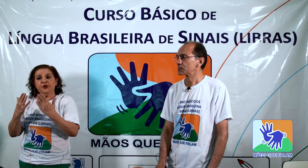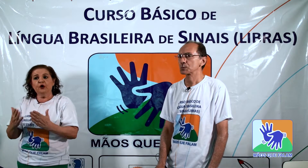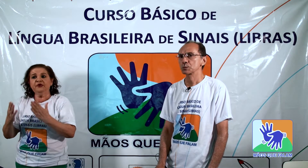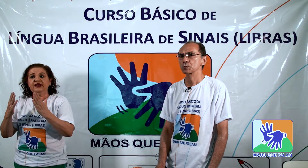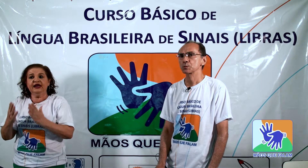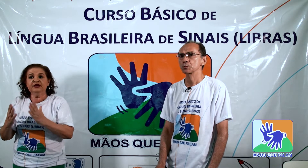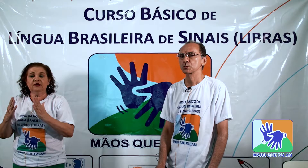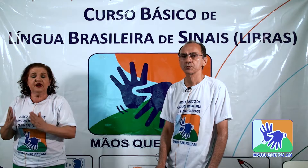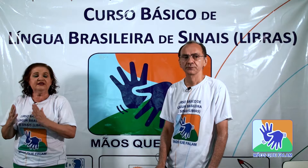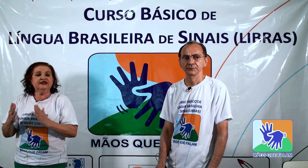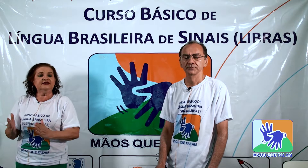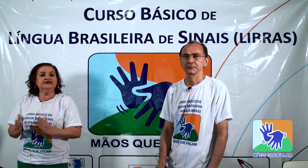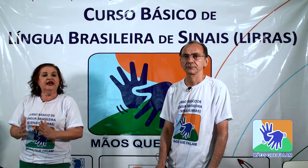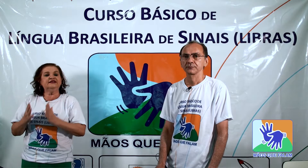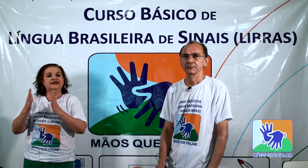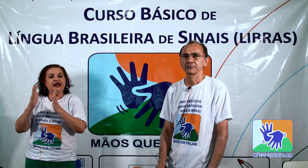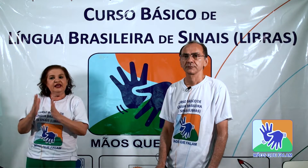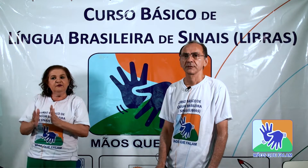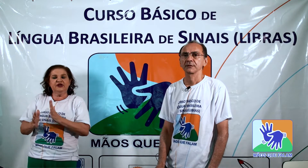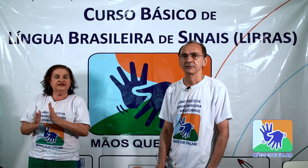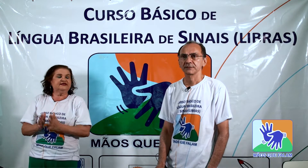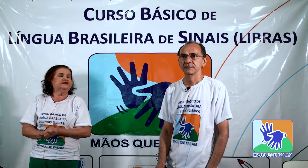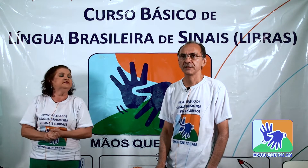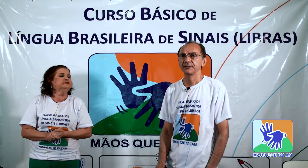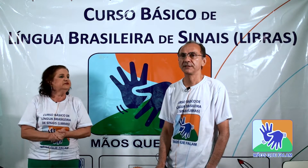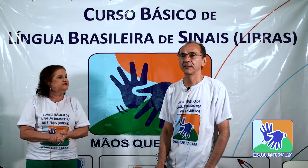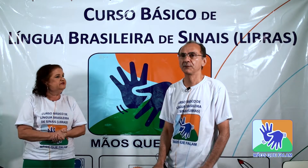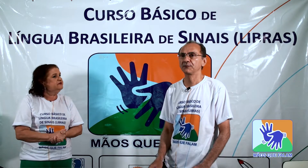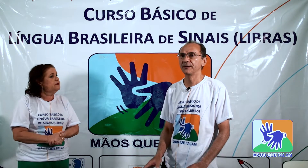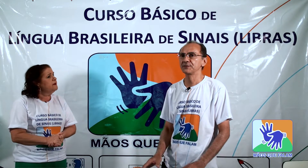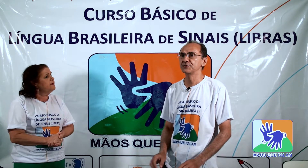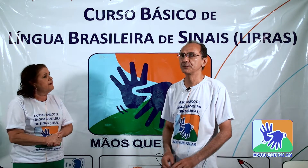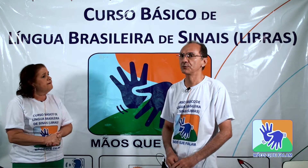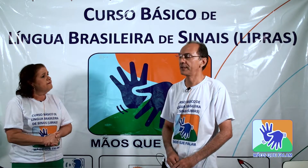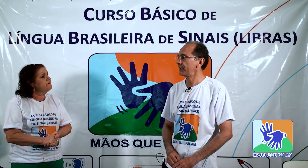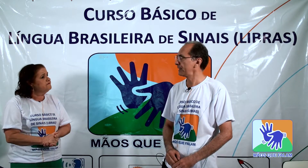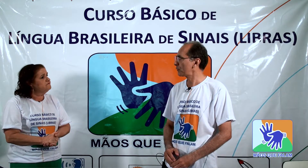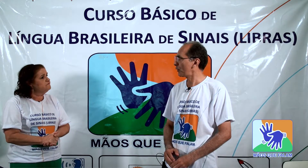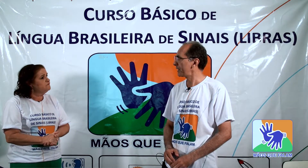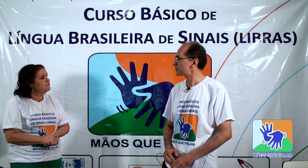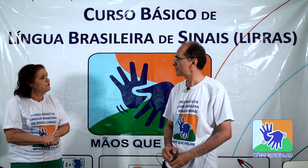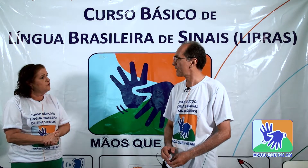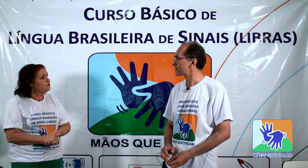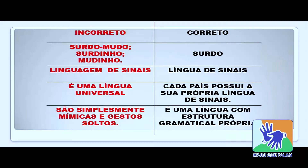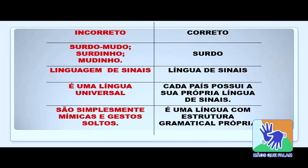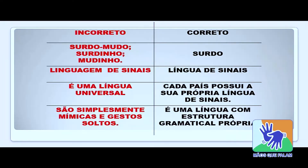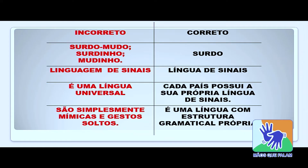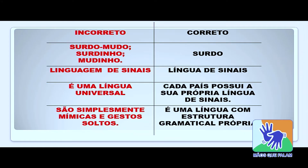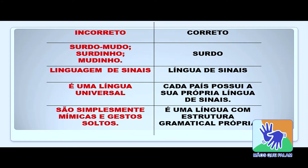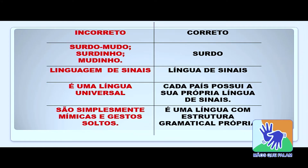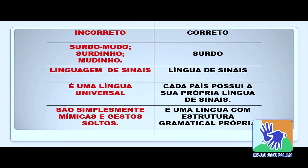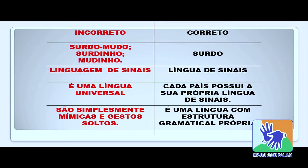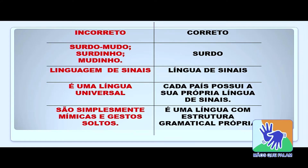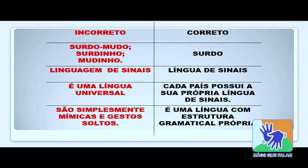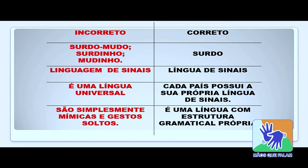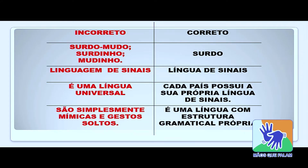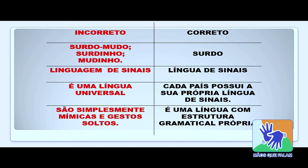própria da língua brasileira de sinais, da Libras. Sei. Então, repetindo, é incorreto chamar surdo-mudo, mudinho,